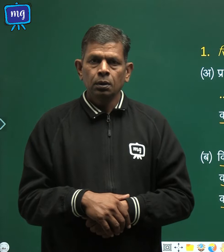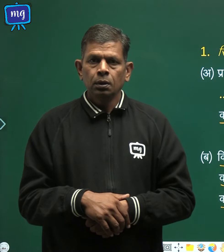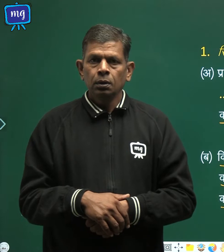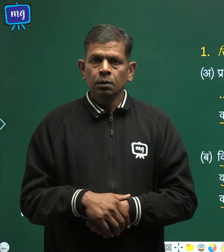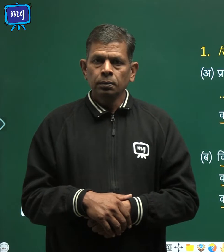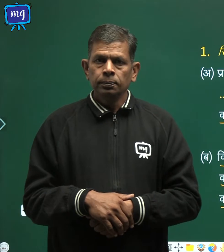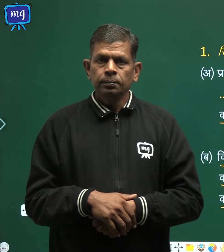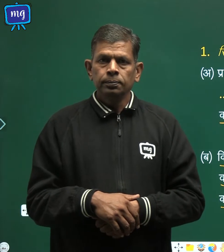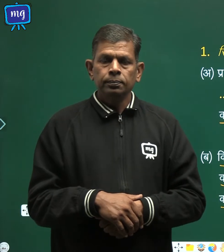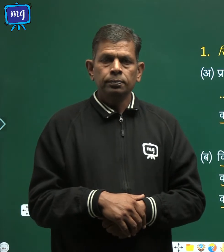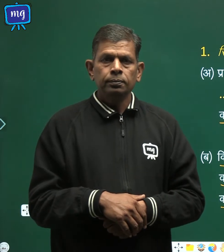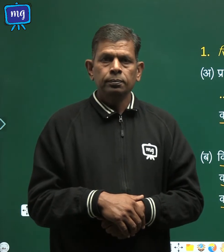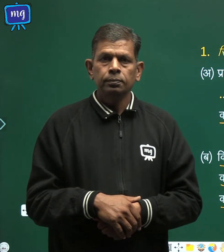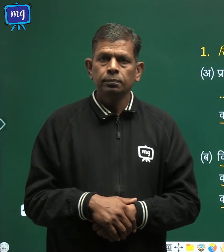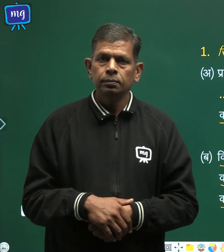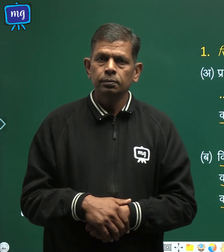स्पीशीज।